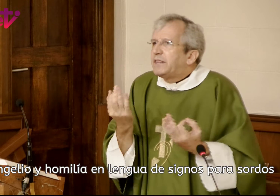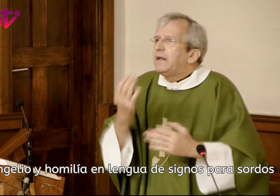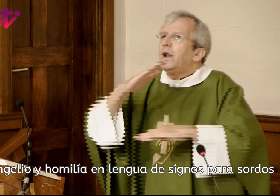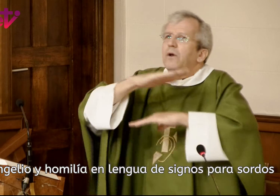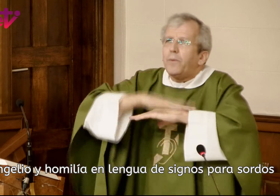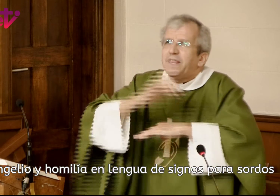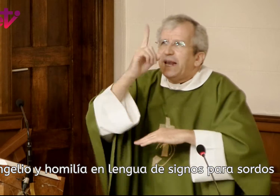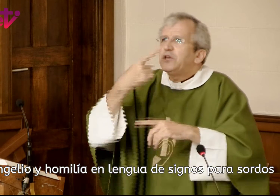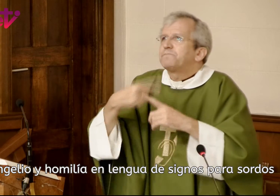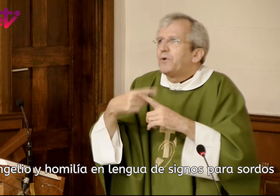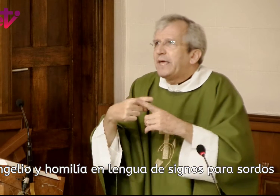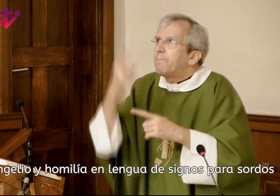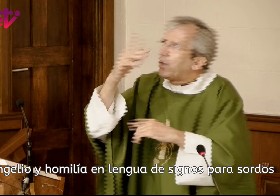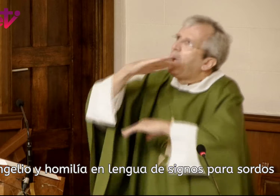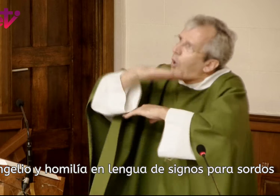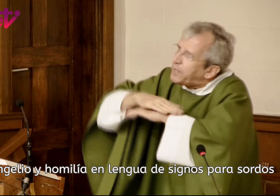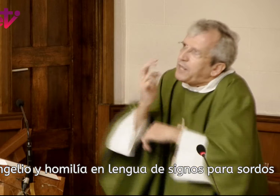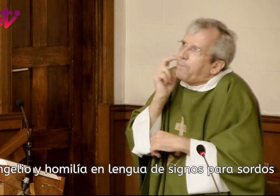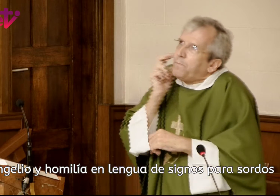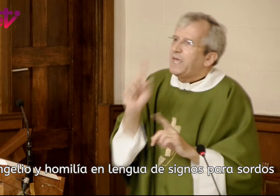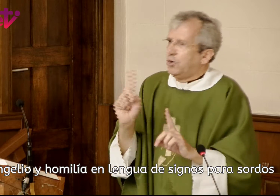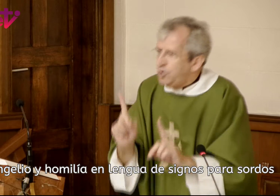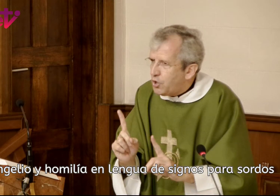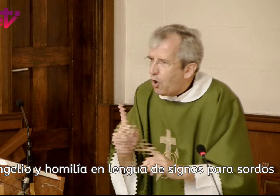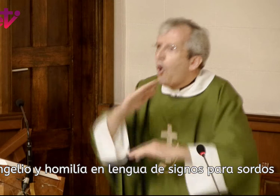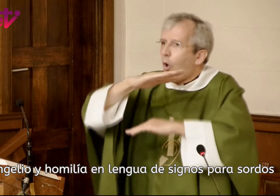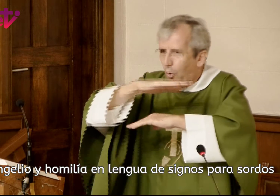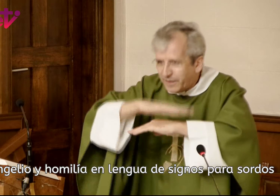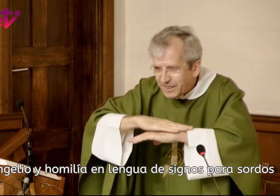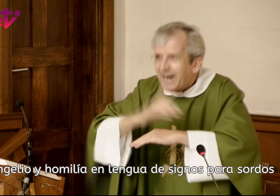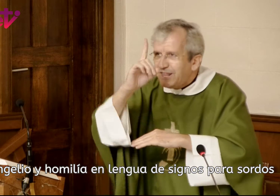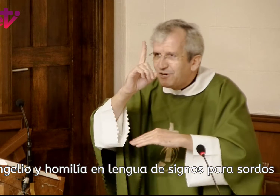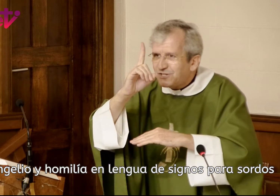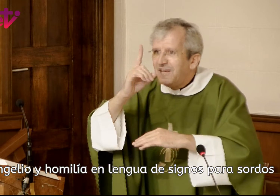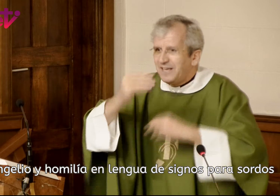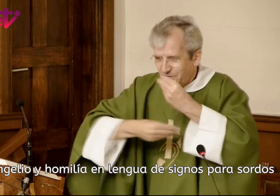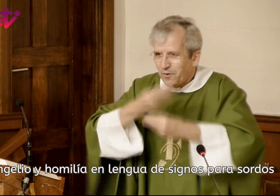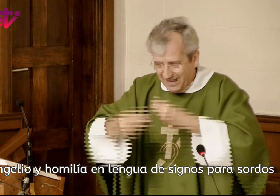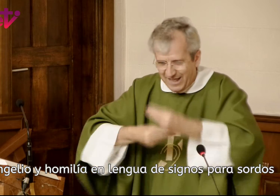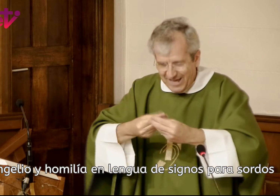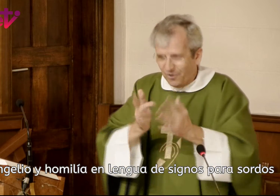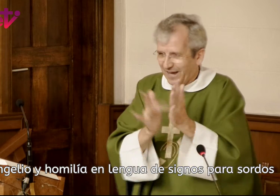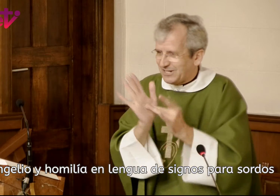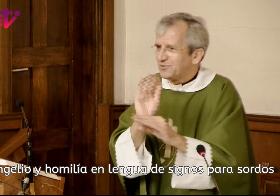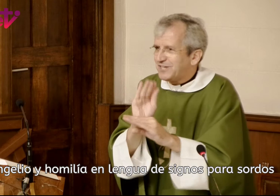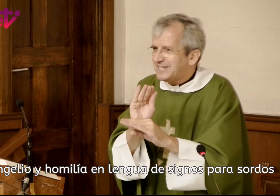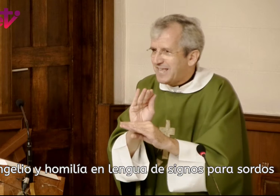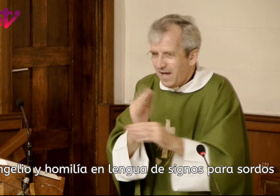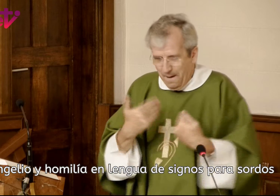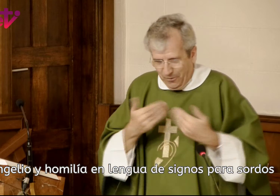decir, obedecer a Dios, ¿por qué? Porque obedecer por miedo. No, obedecer a Dios y hacer lo que Jesús nos enseña, porque